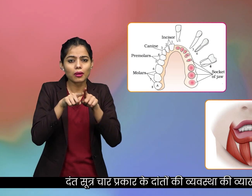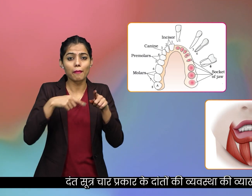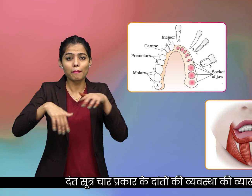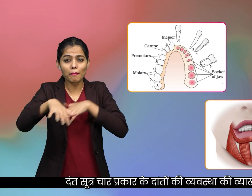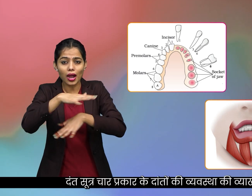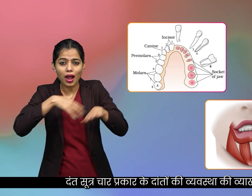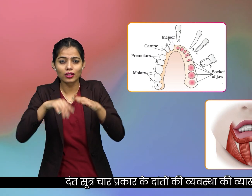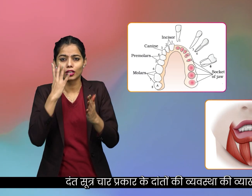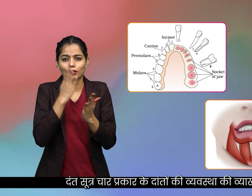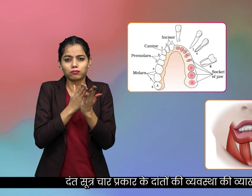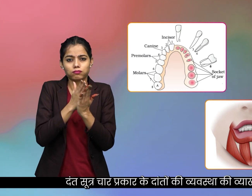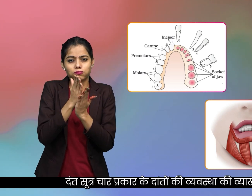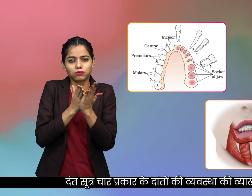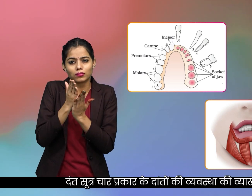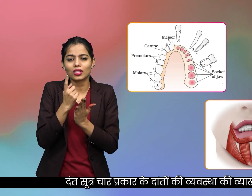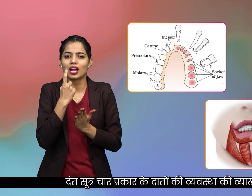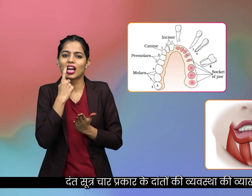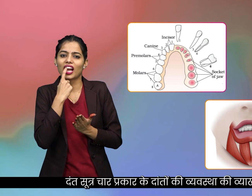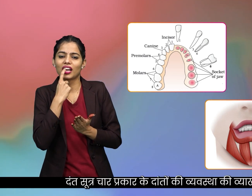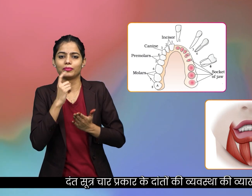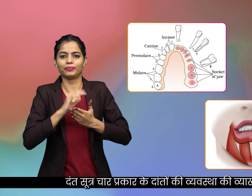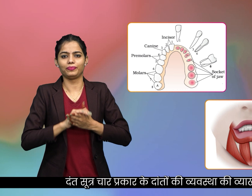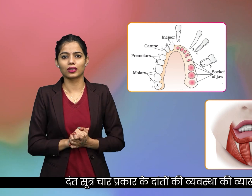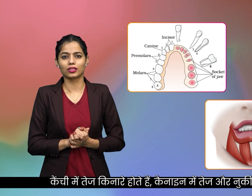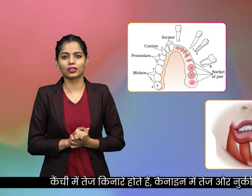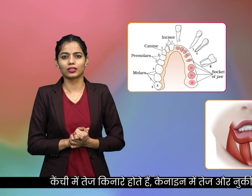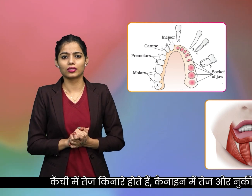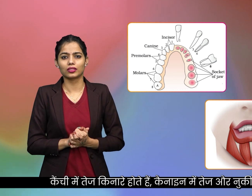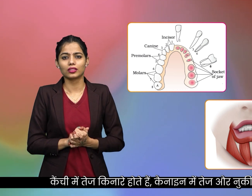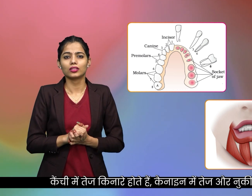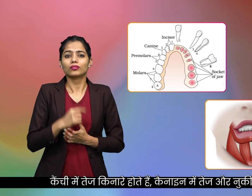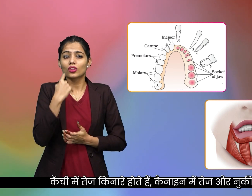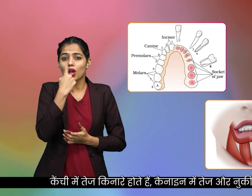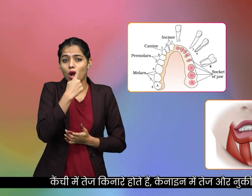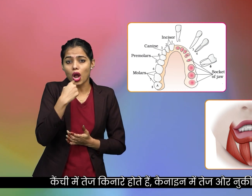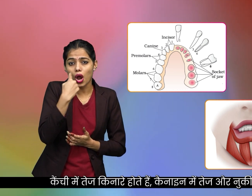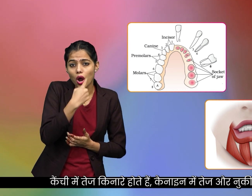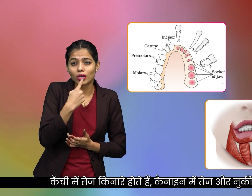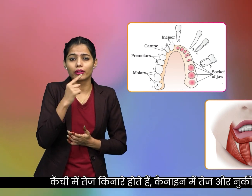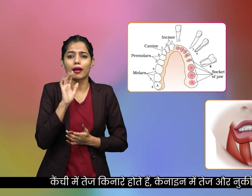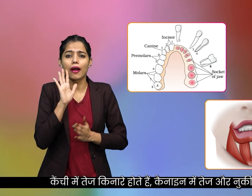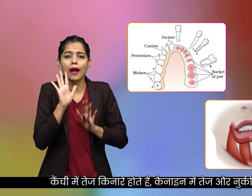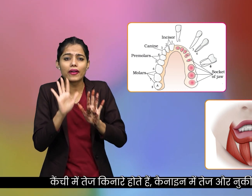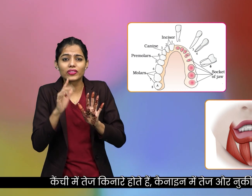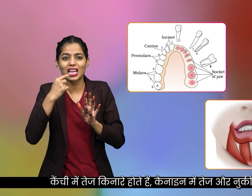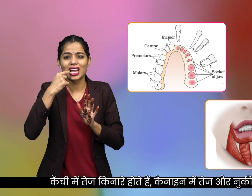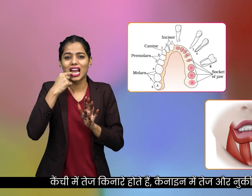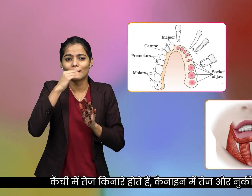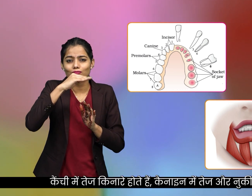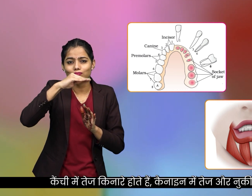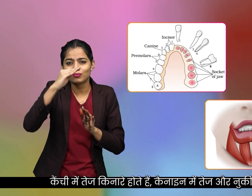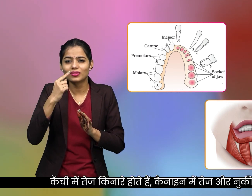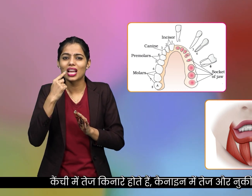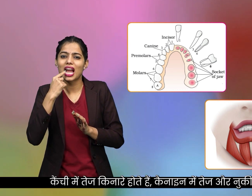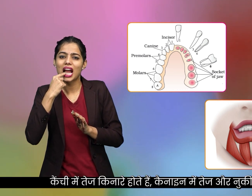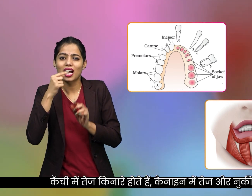के दांतों की व्यवस्था की व्याख्या करता है। कैंची में तेज किनारा होता है। कैनाइन में तेज